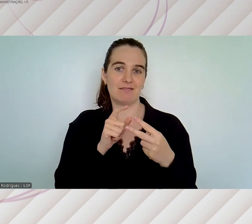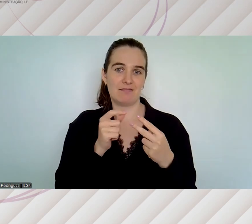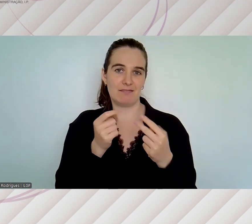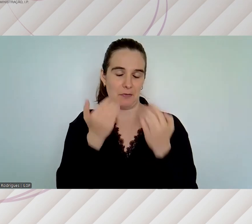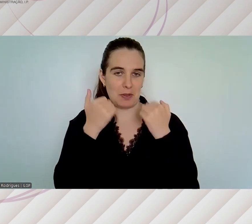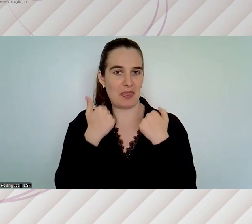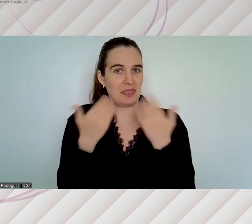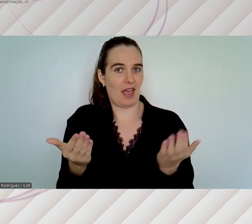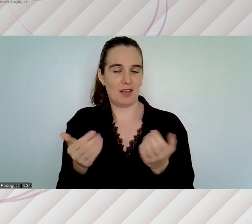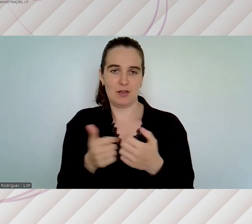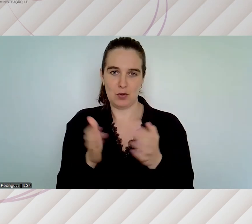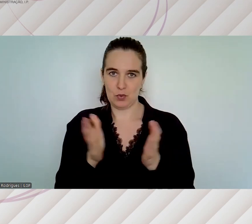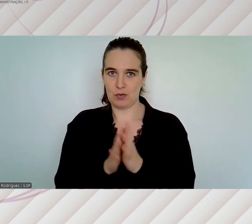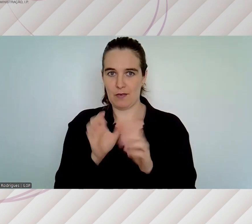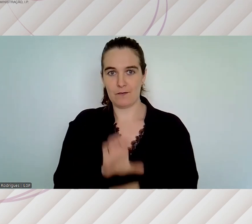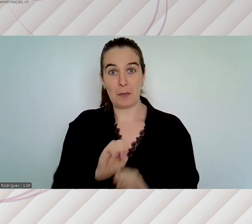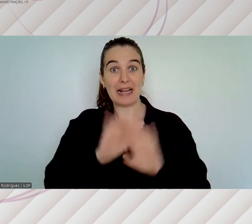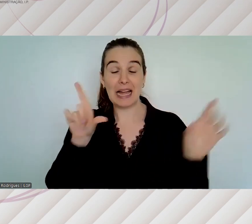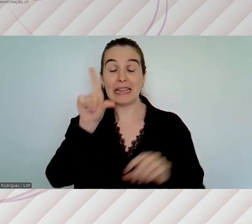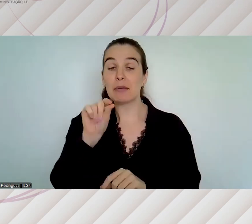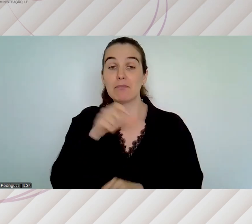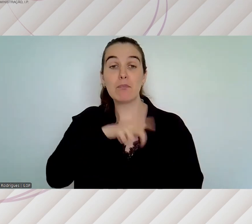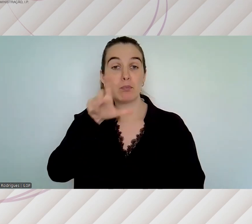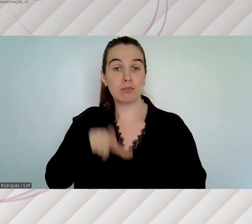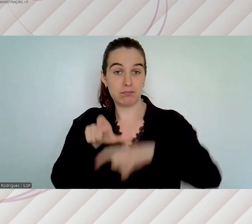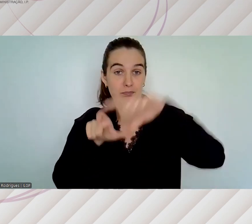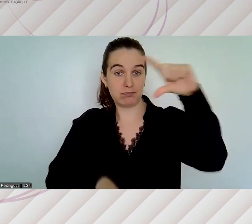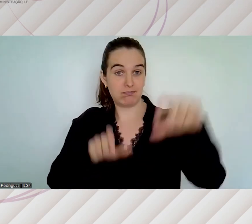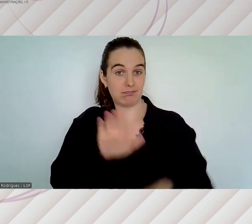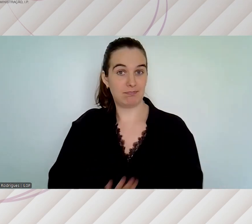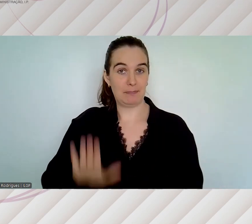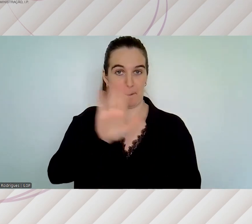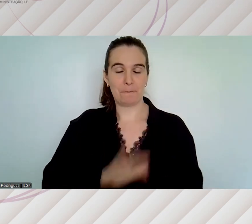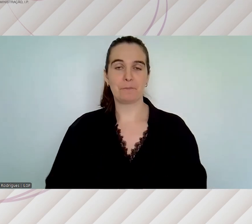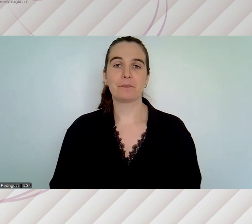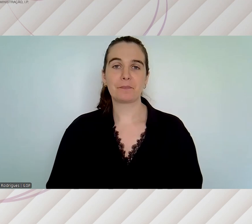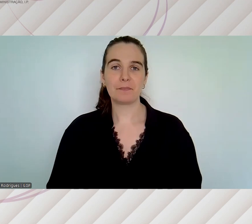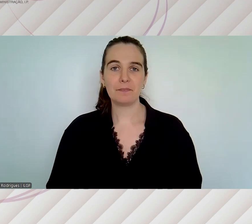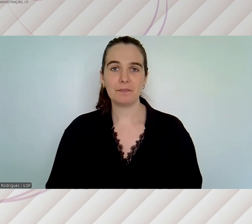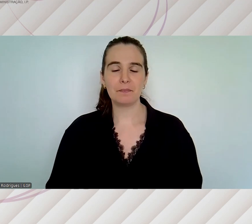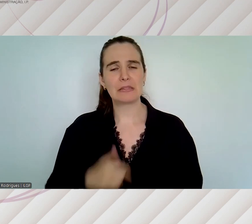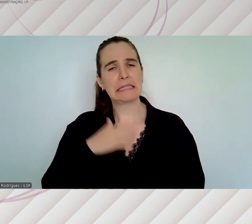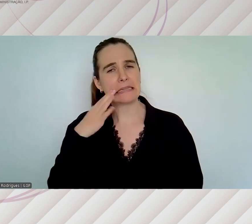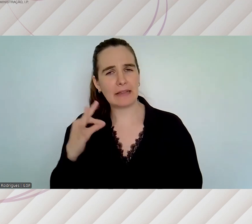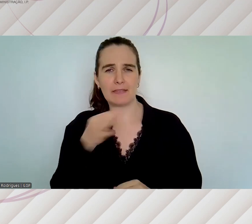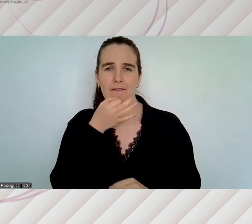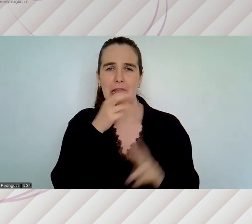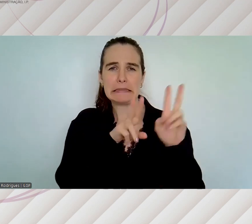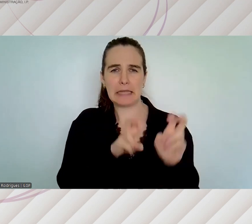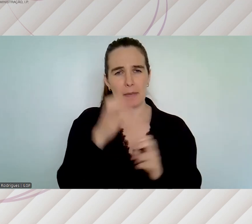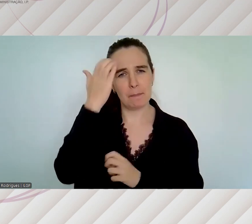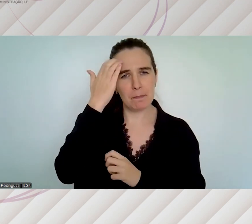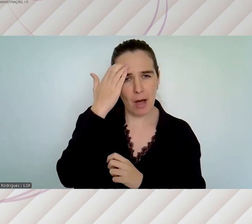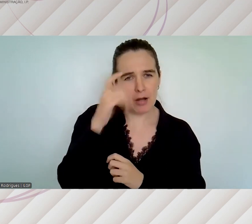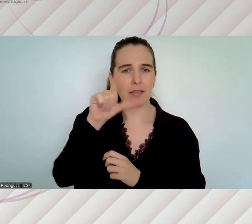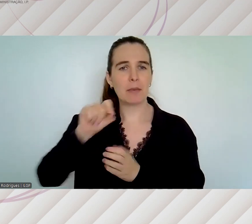claramente a todo o território nacional. Quisemos também cruzar memória e projeto, e daí a presença